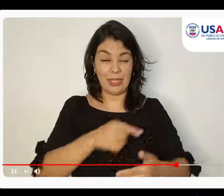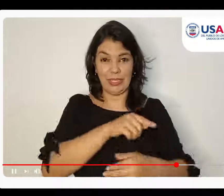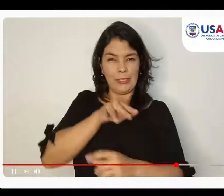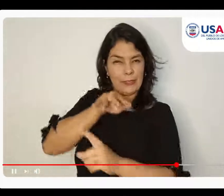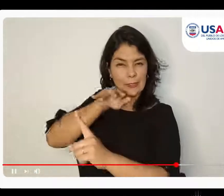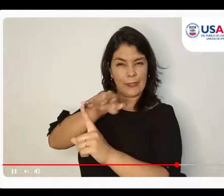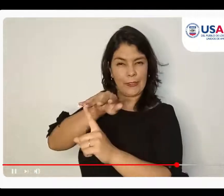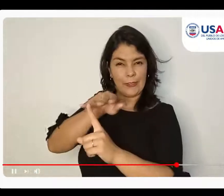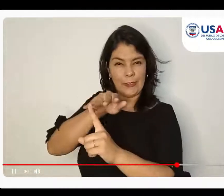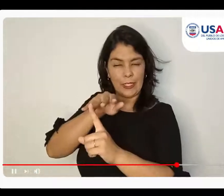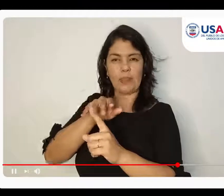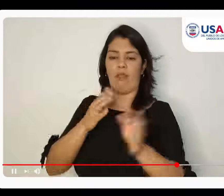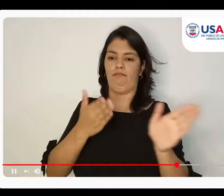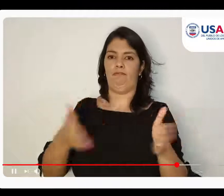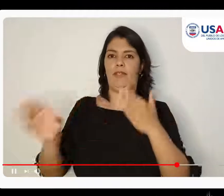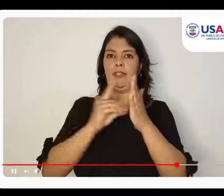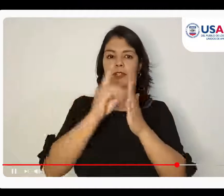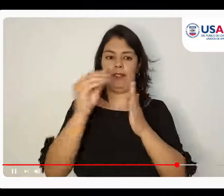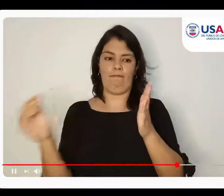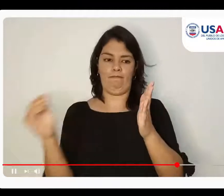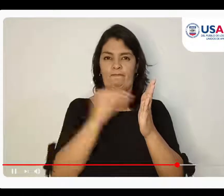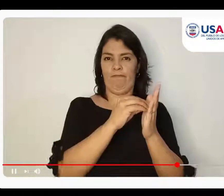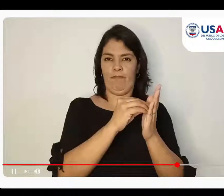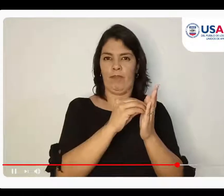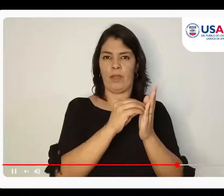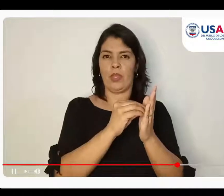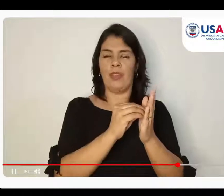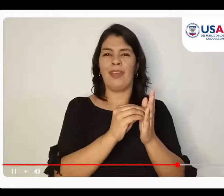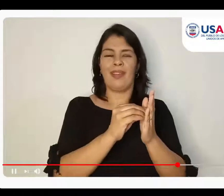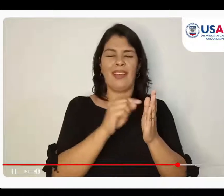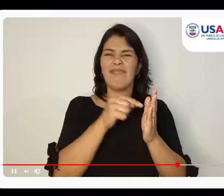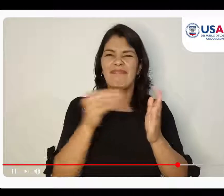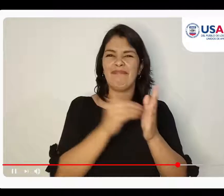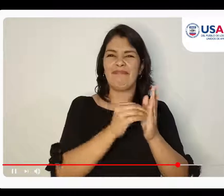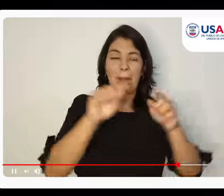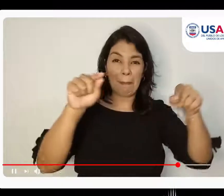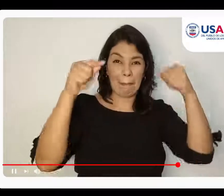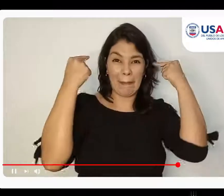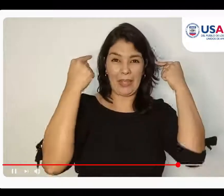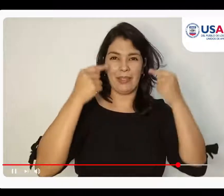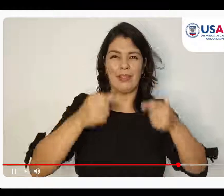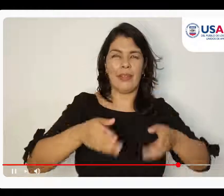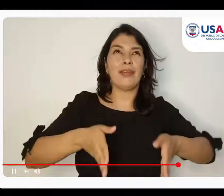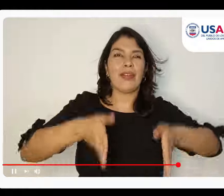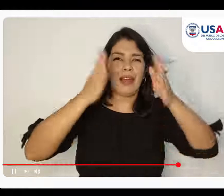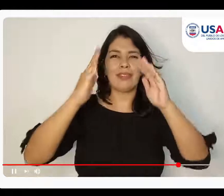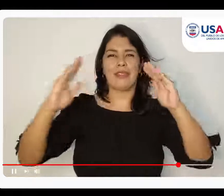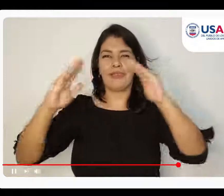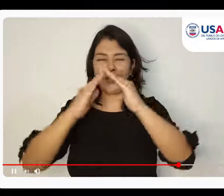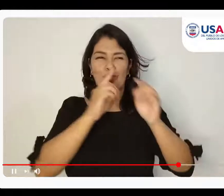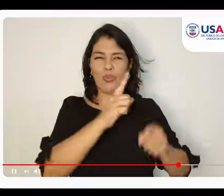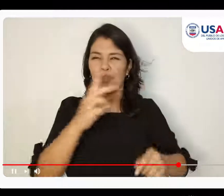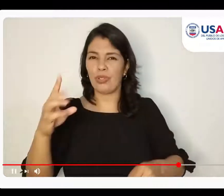a través del Plan de Desarrollo se logró trazar la meta de impulsar cambios en la infraestructura en 200 edificaciones en el